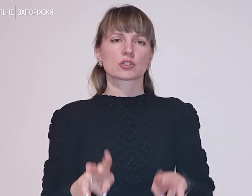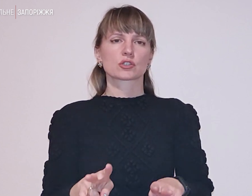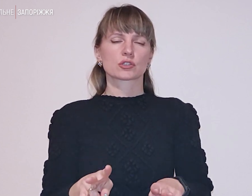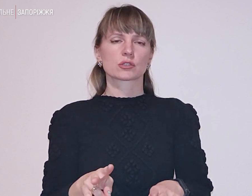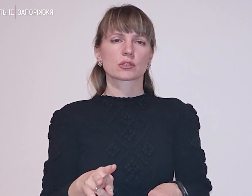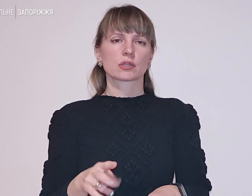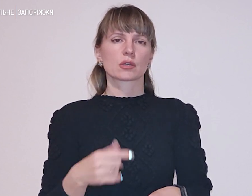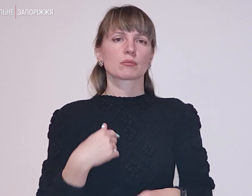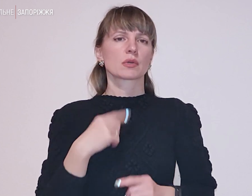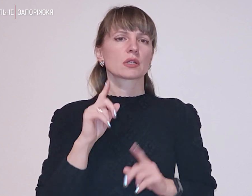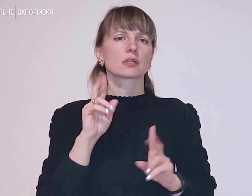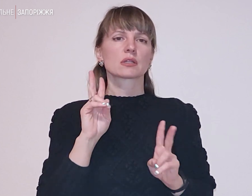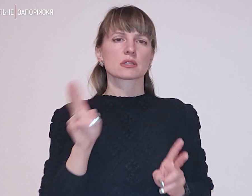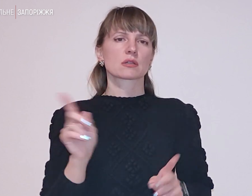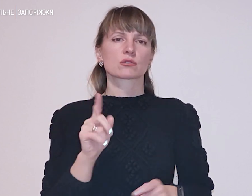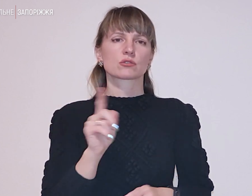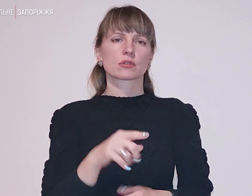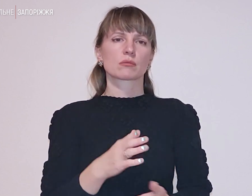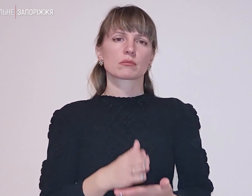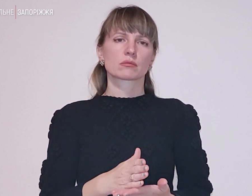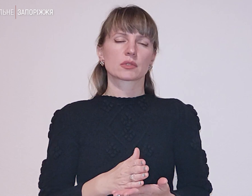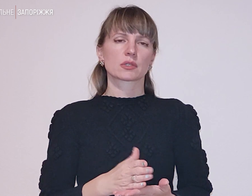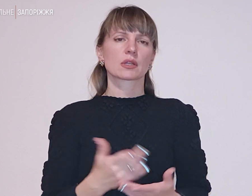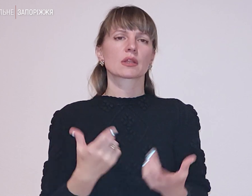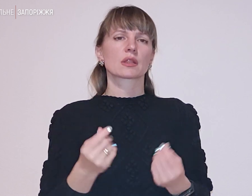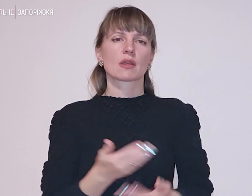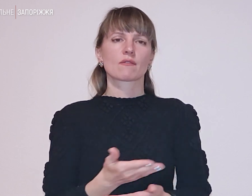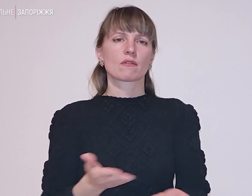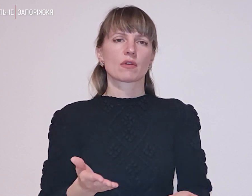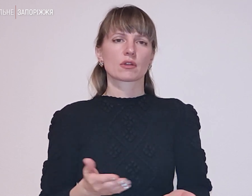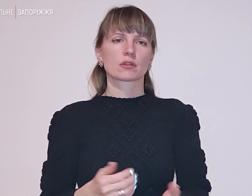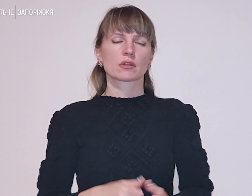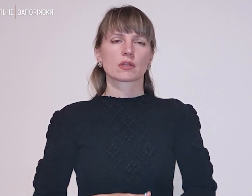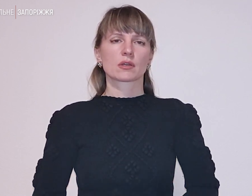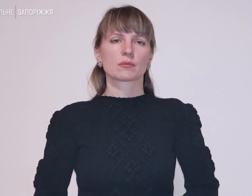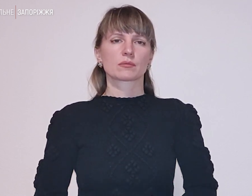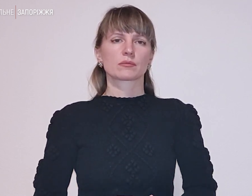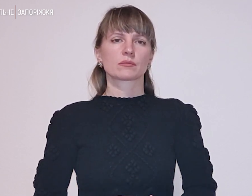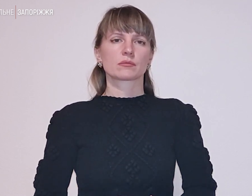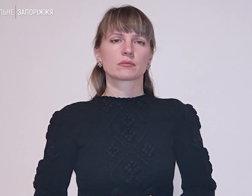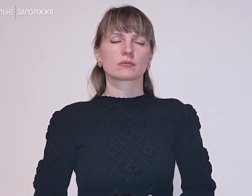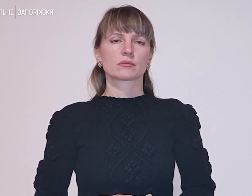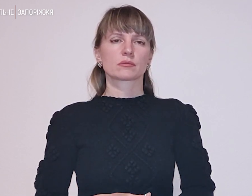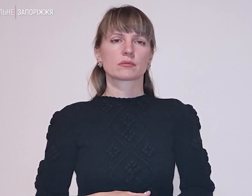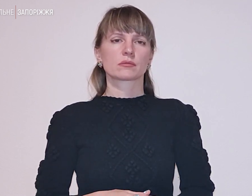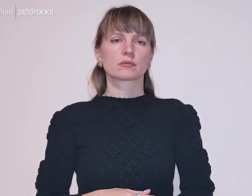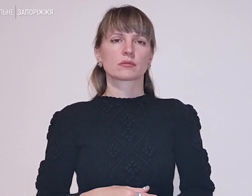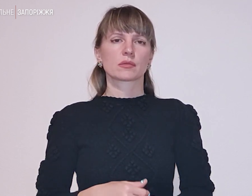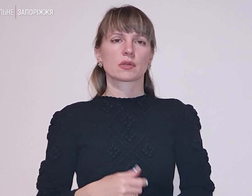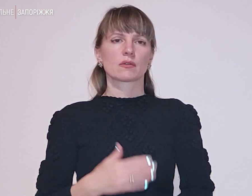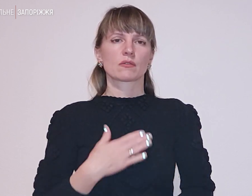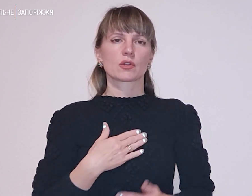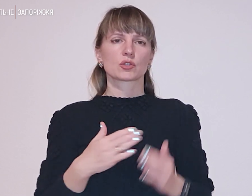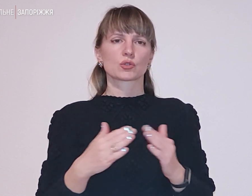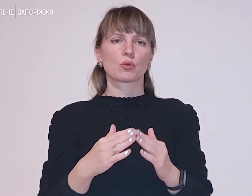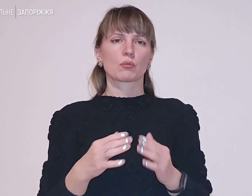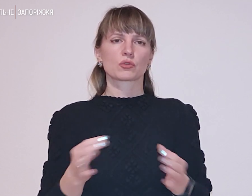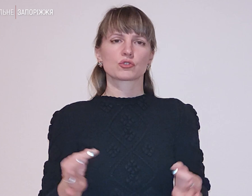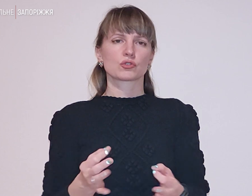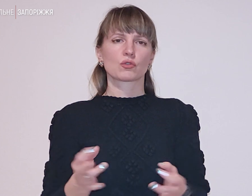його батьки. Я не знаю, де вона. У мене там син, відкрив. В нашій хаті залишилися. З